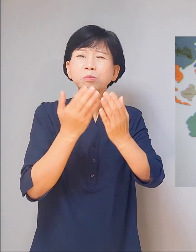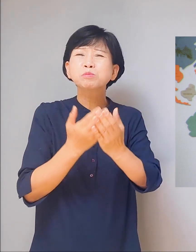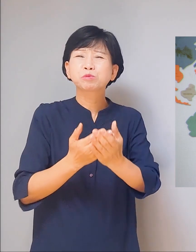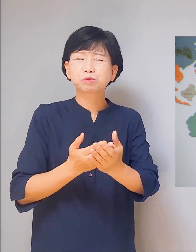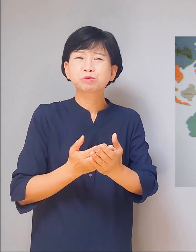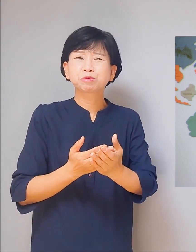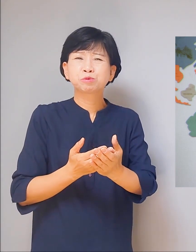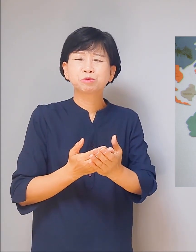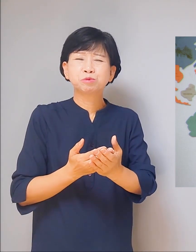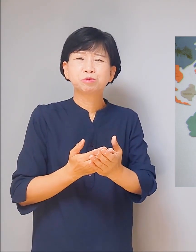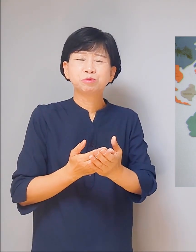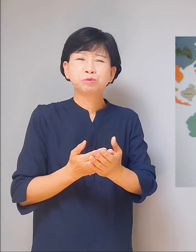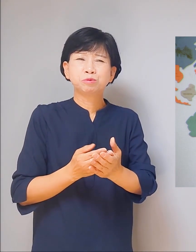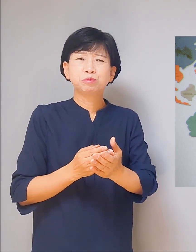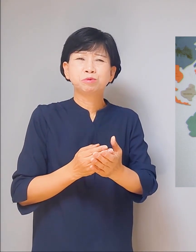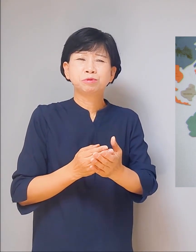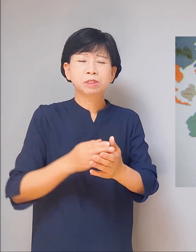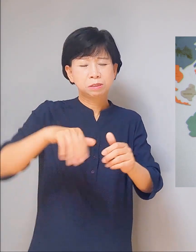아주 끔찍하죠.